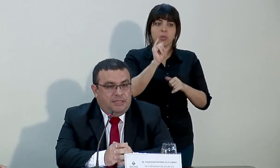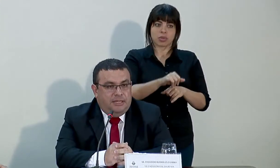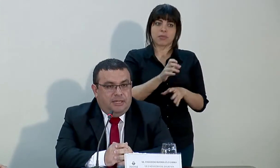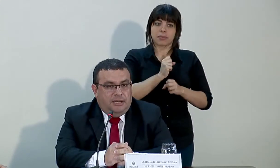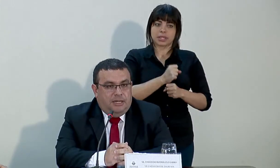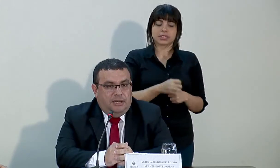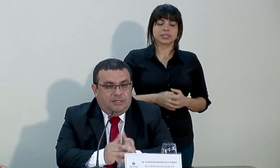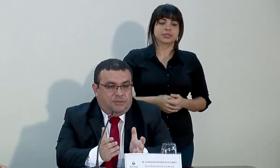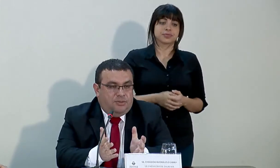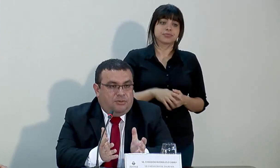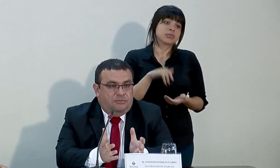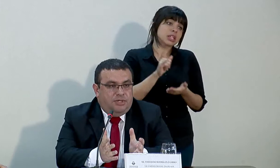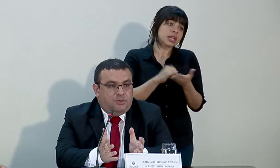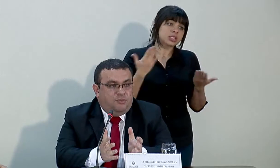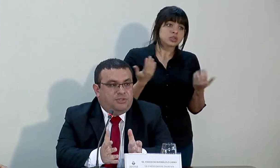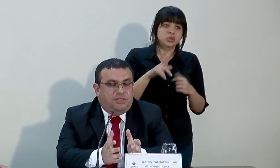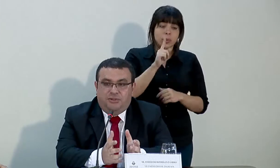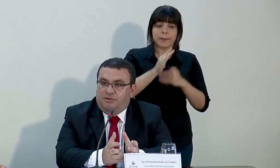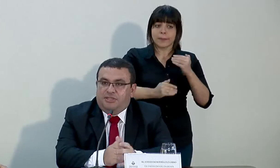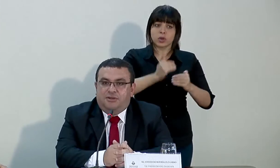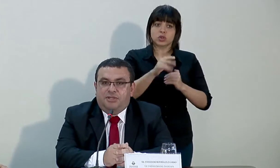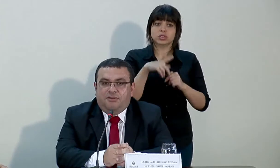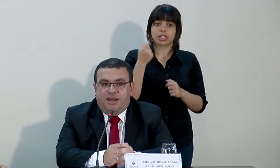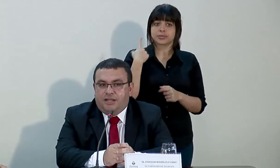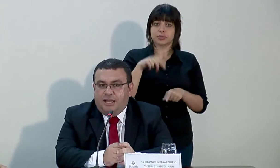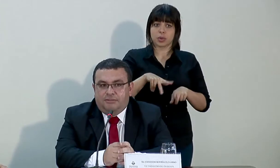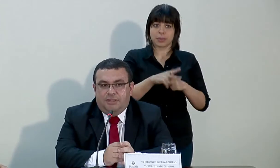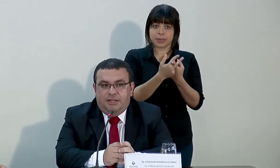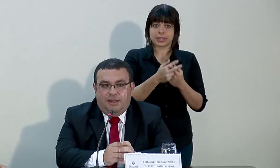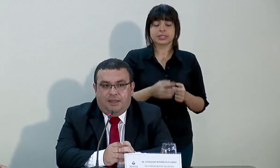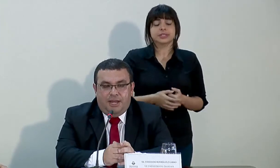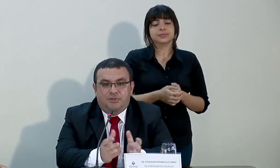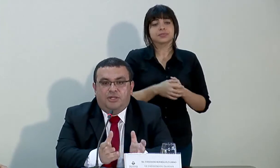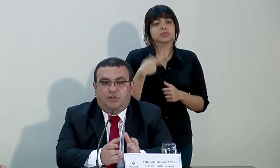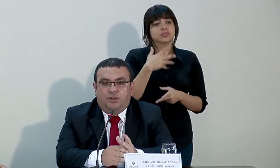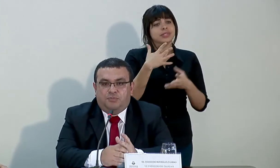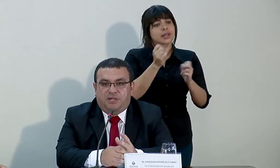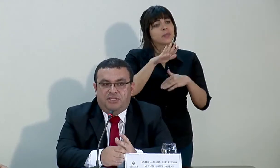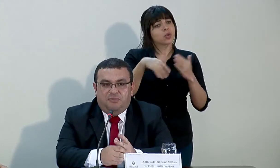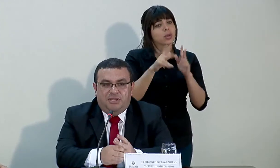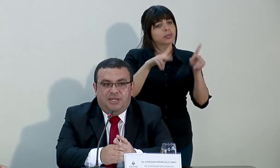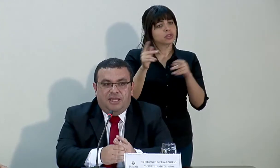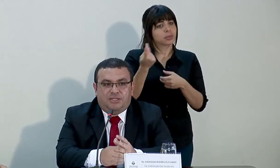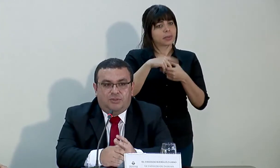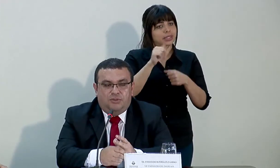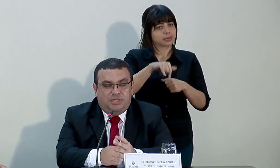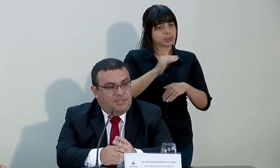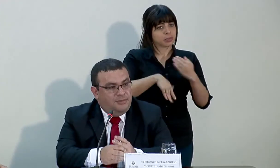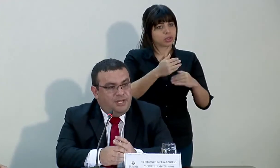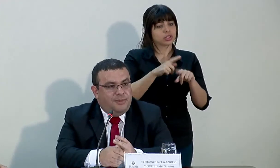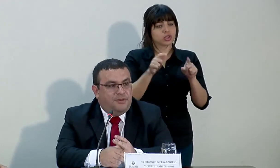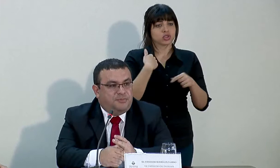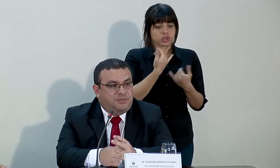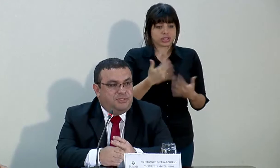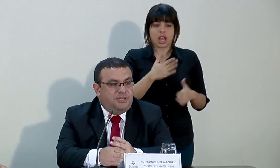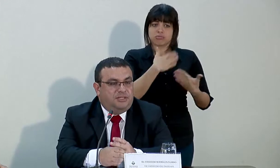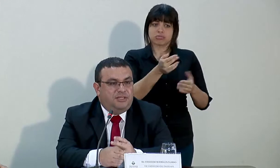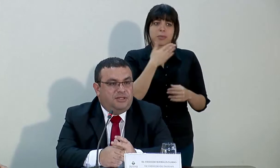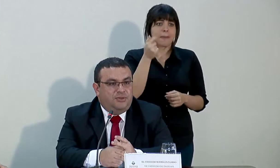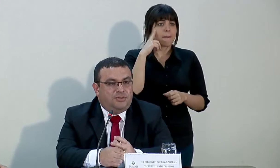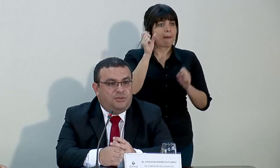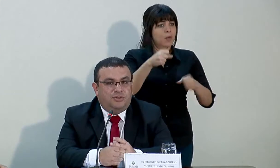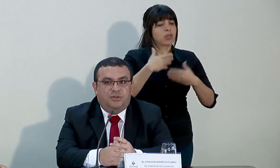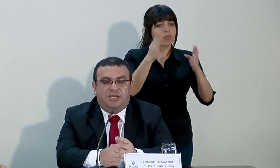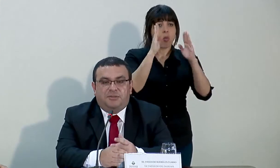merece. Esto es un proceso que recién hoy arranca, y queremos que todos participen de esto y estamos en la mejor disposición de